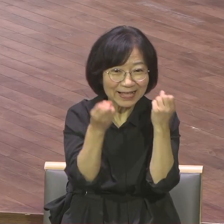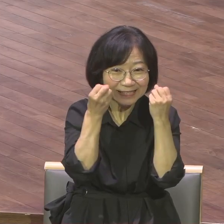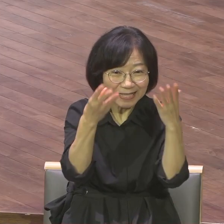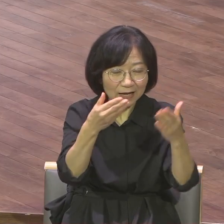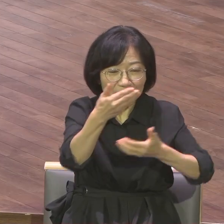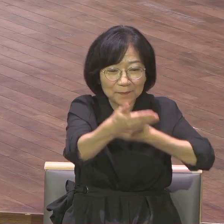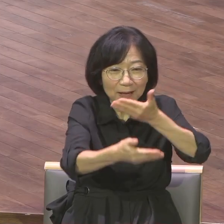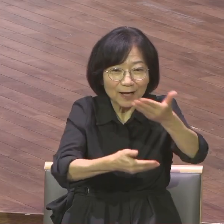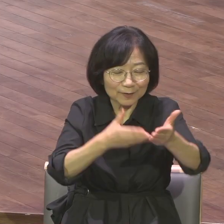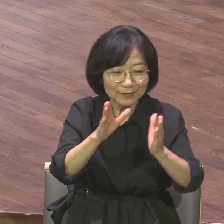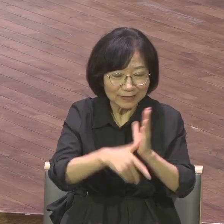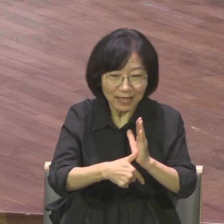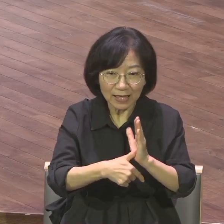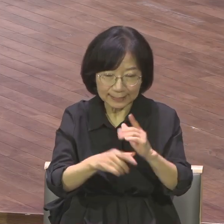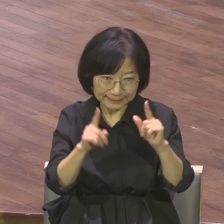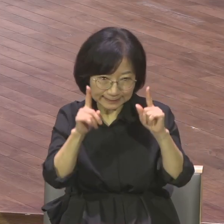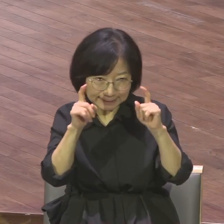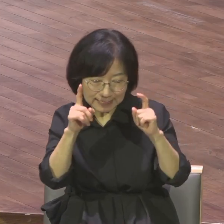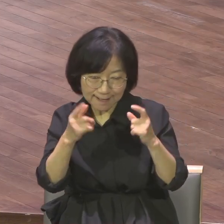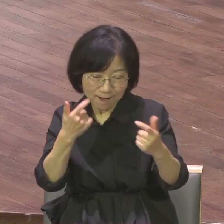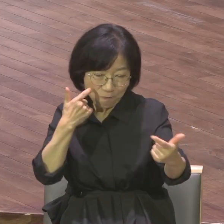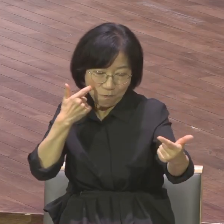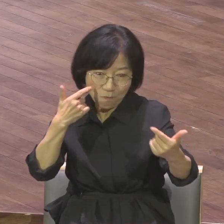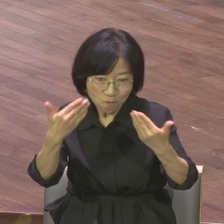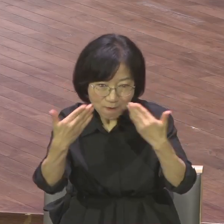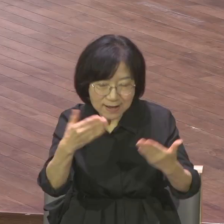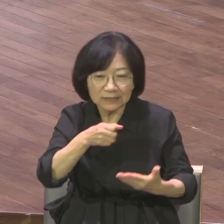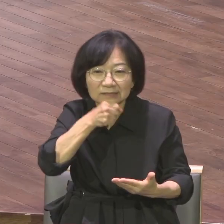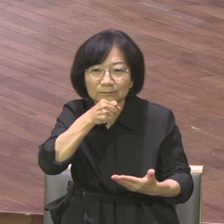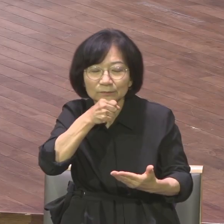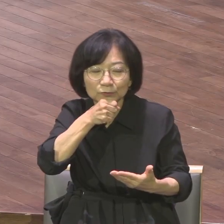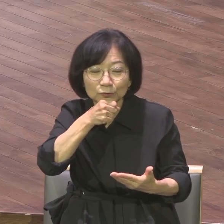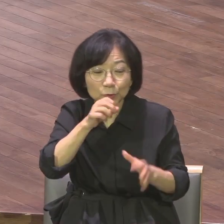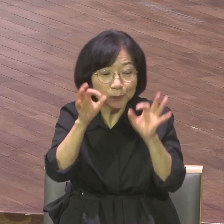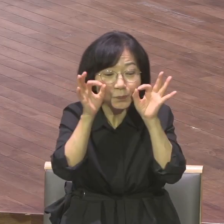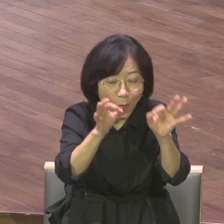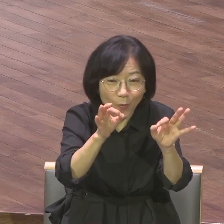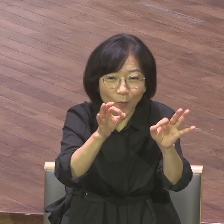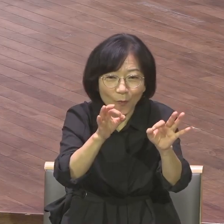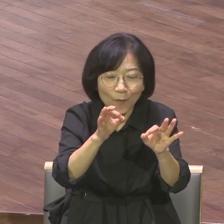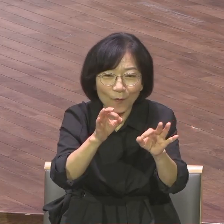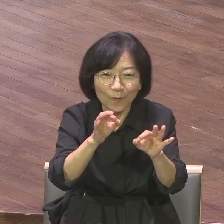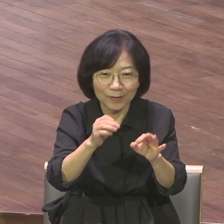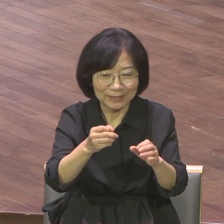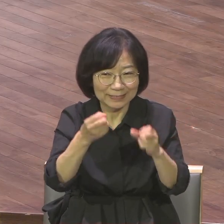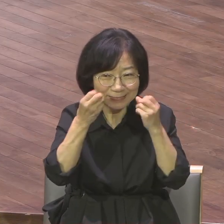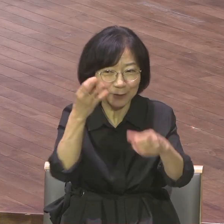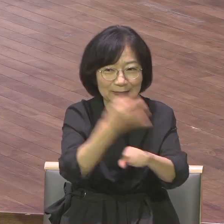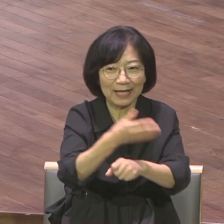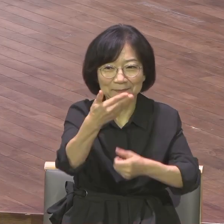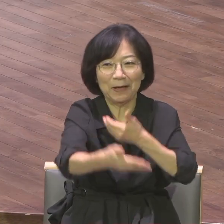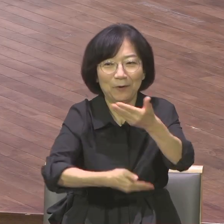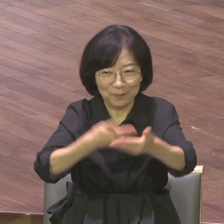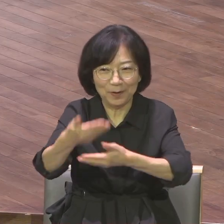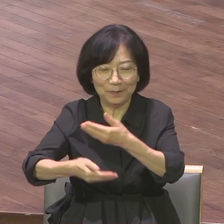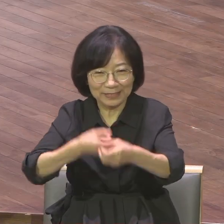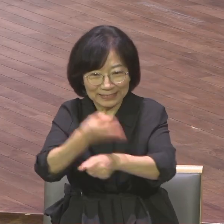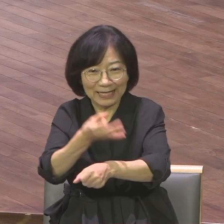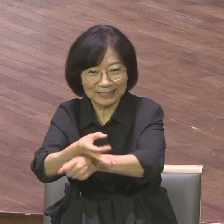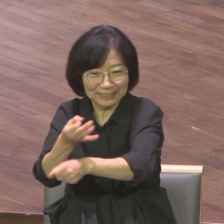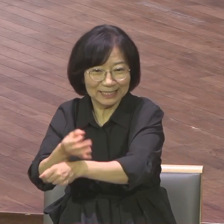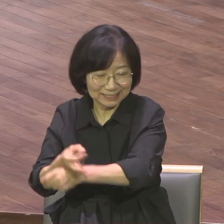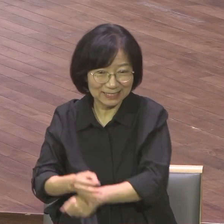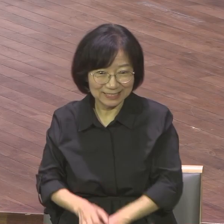어떻고 그 스마트폰으로 찍는 사진의 해상도가 어쩐지 어떤 수준인지 거기에 관심이 많지요.